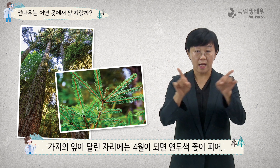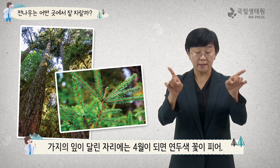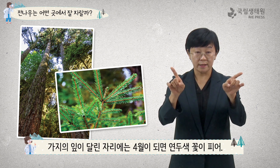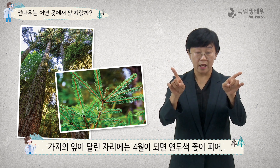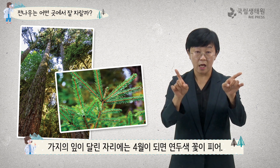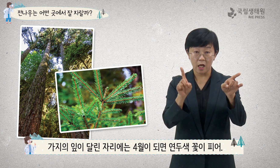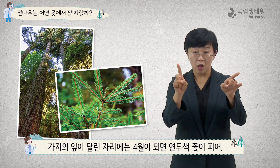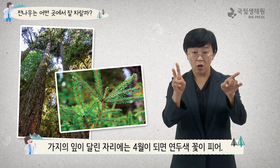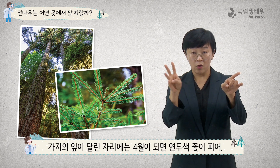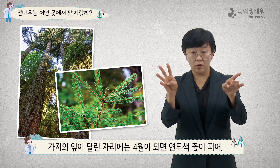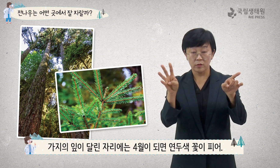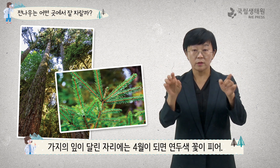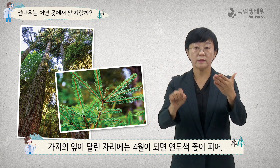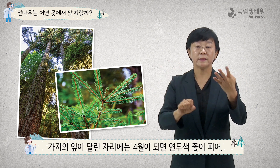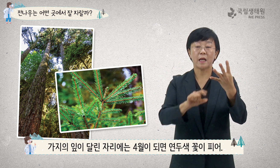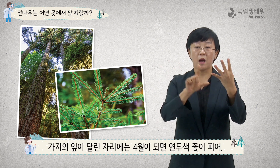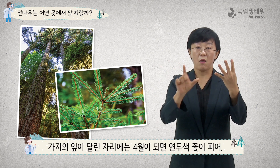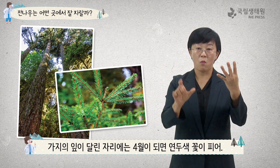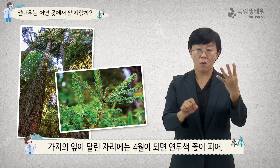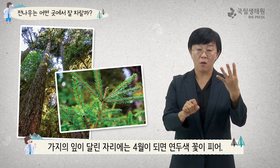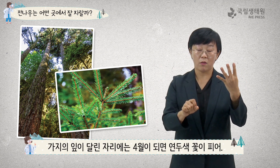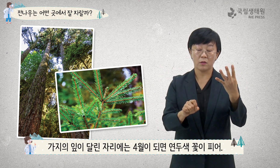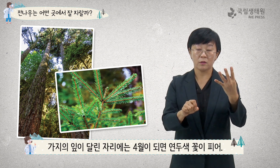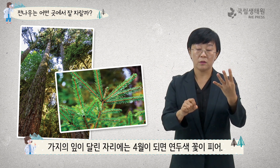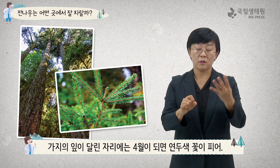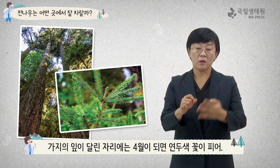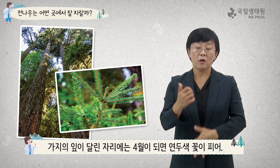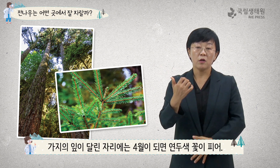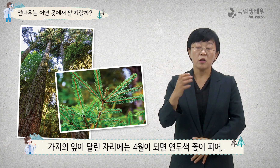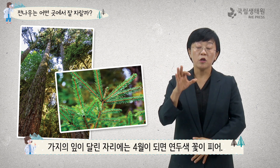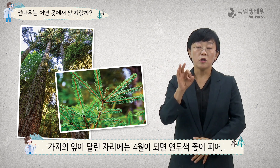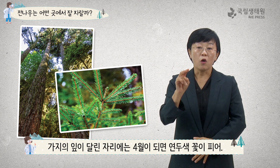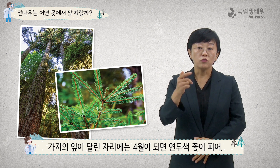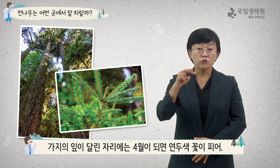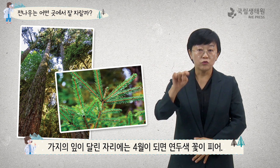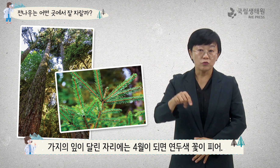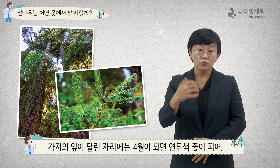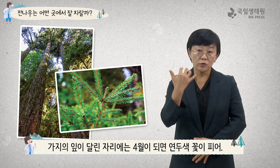가지에 잎이 달린 자리에는 4월이 되면 연두색 꽃이 피어.